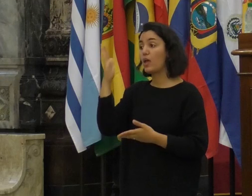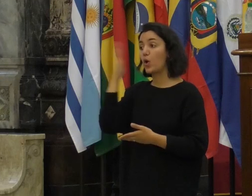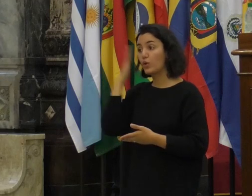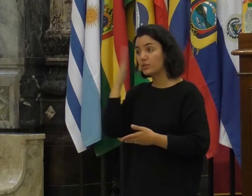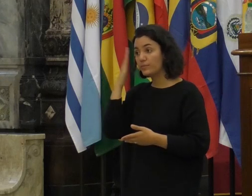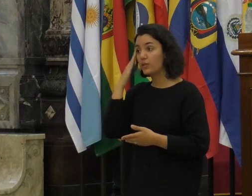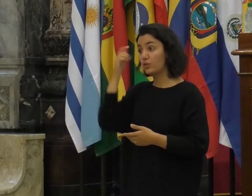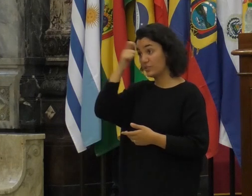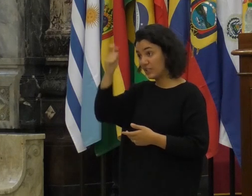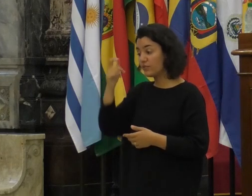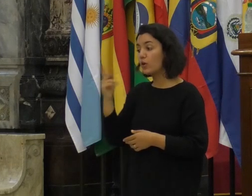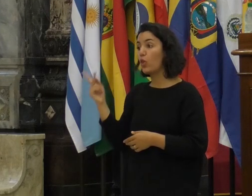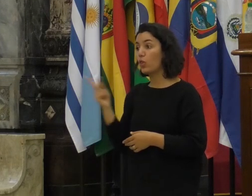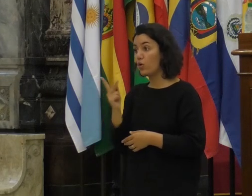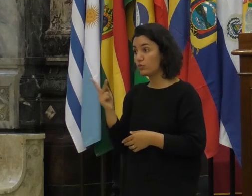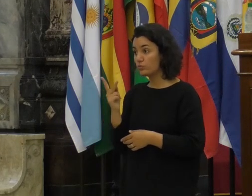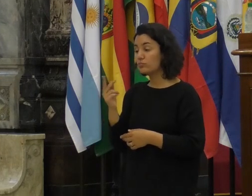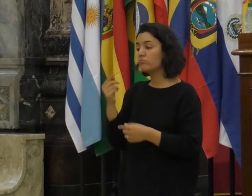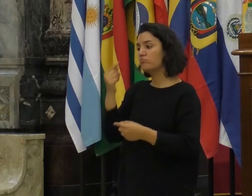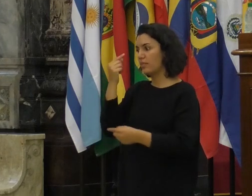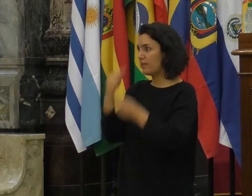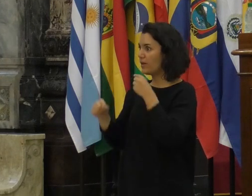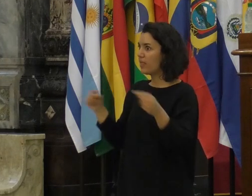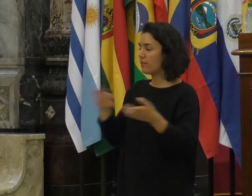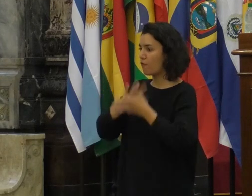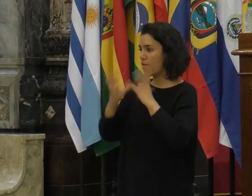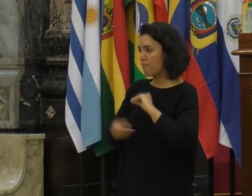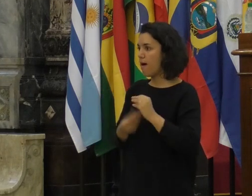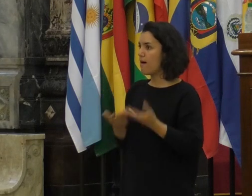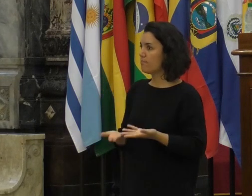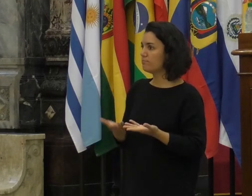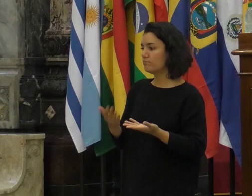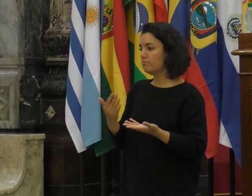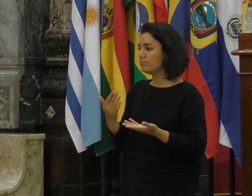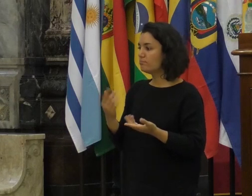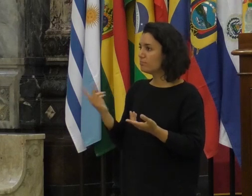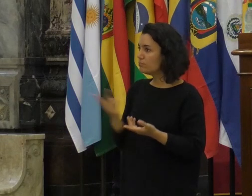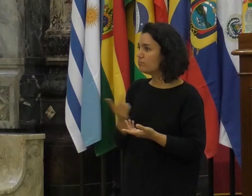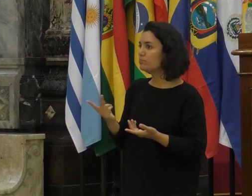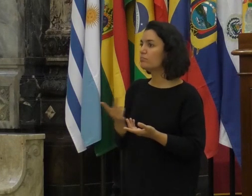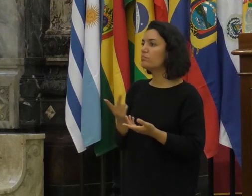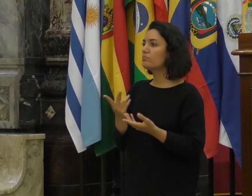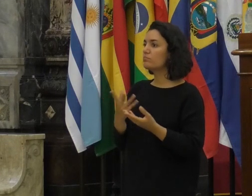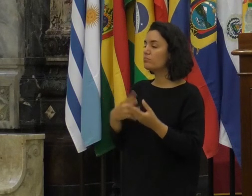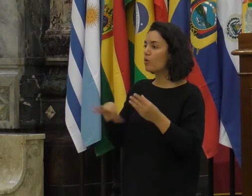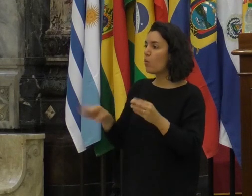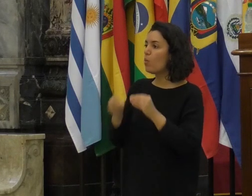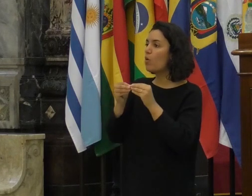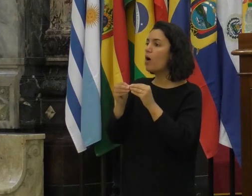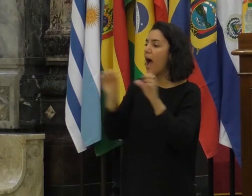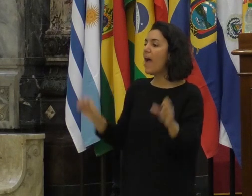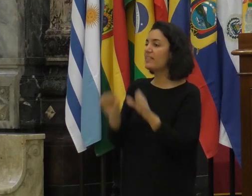conocimiento científico, en sus diferentes expresiones, constituyen un resultado de la actividad